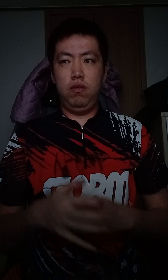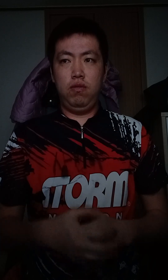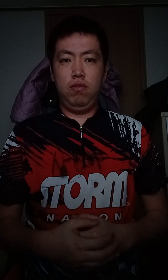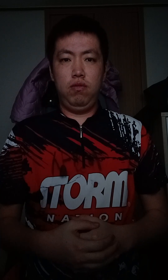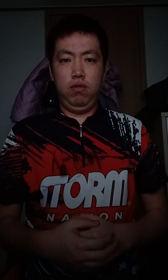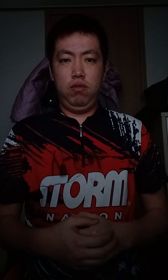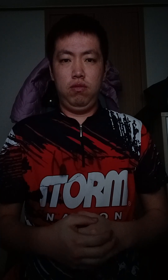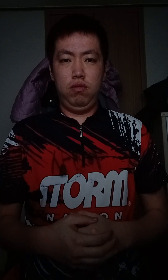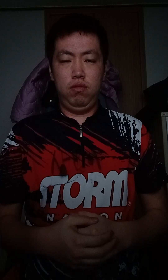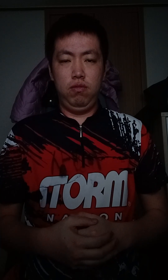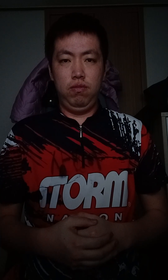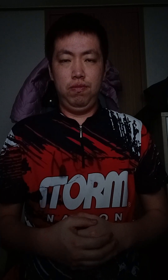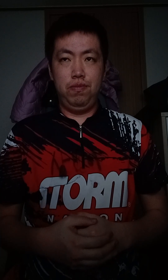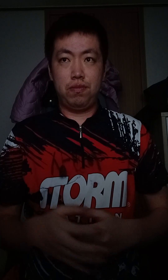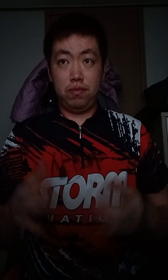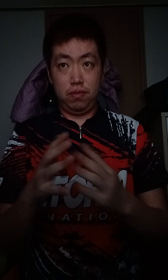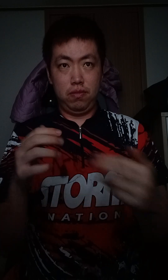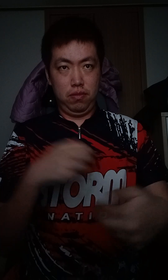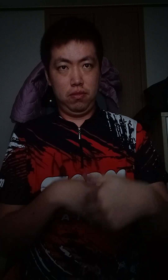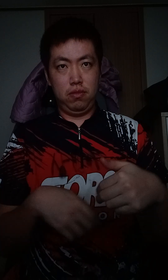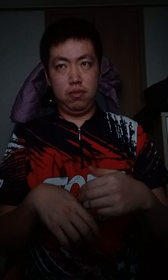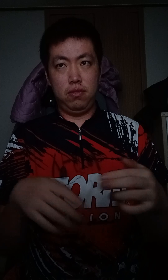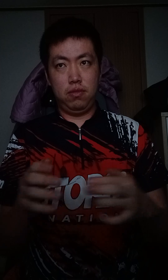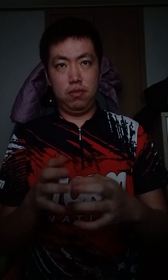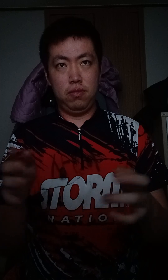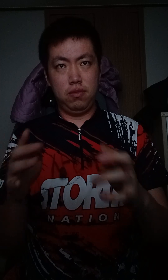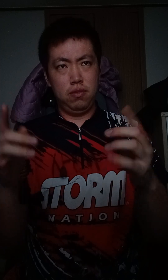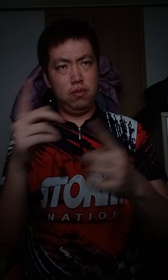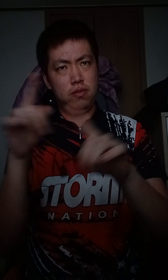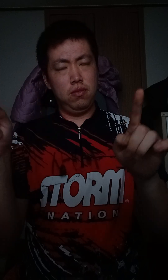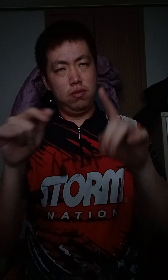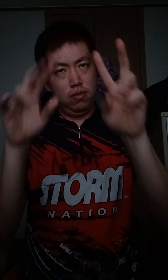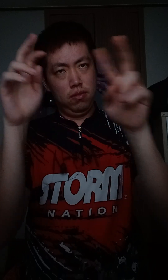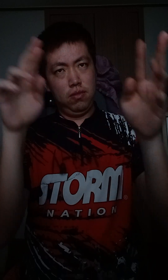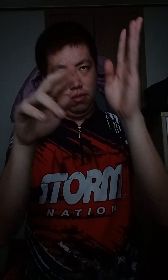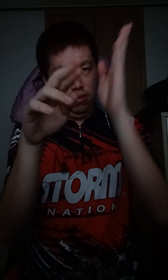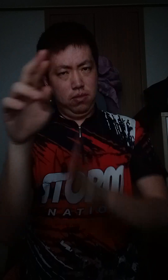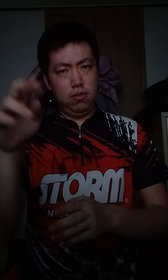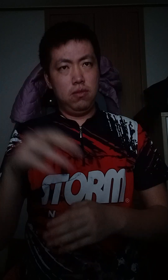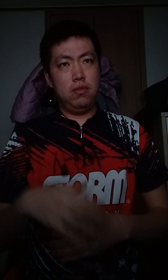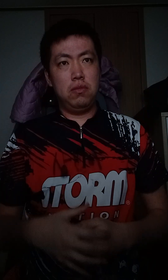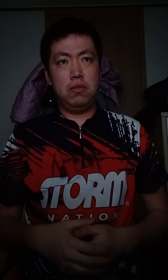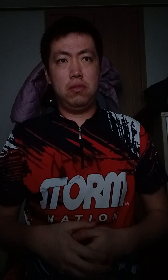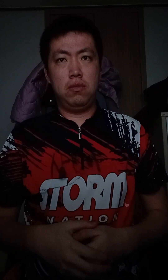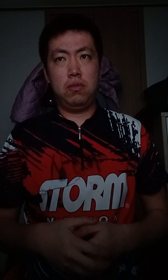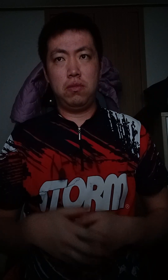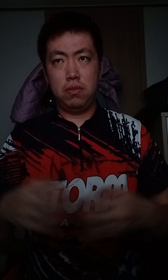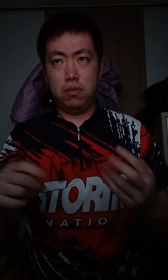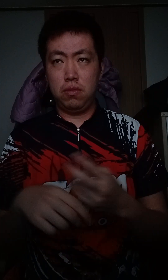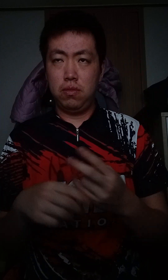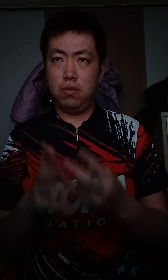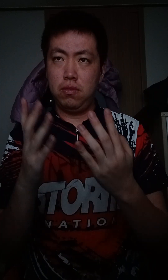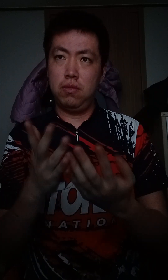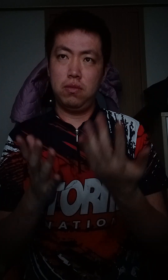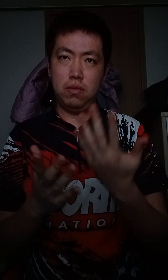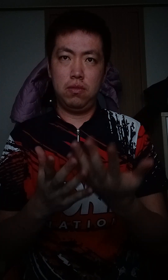때문인데요. 열차 내부는 이렇게 불도 다 꺼졌습니다. 사고는 어제 오후 5시